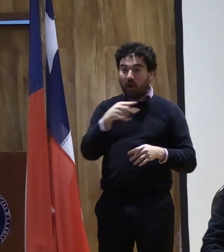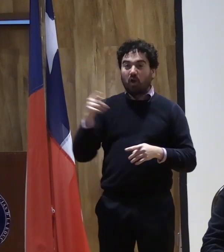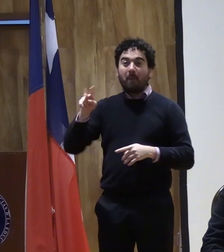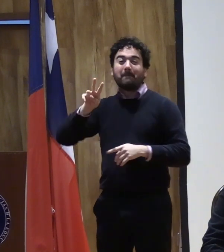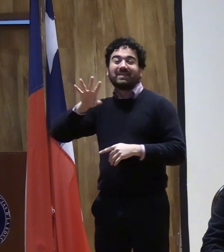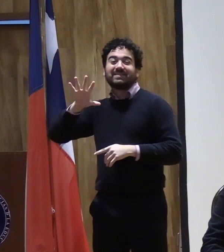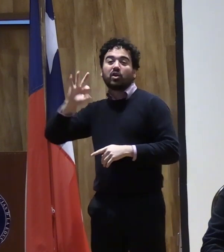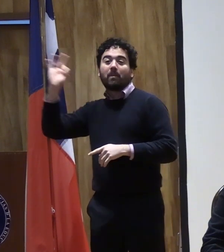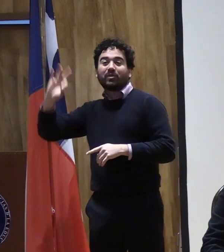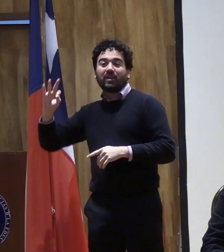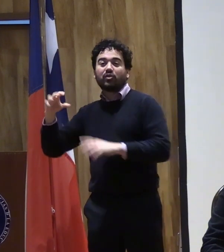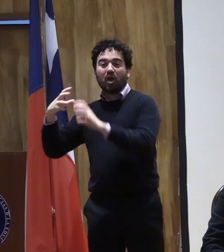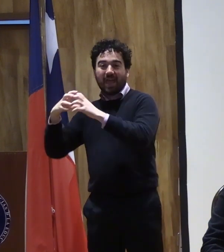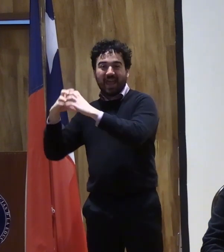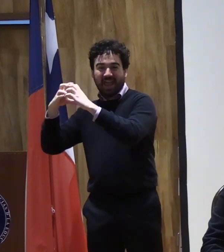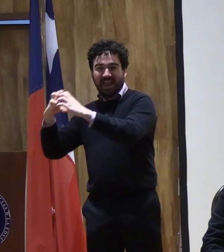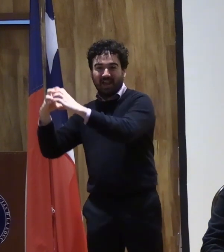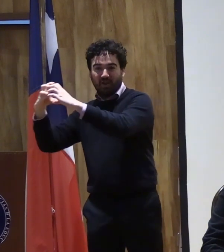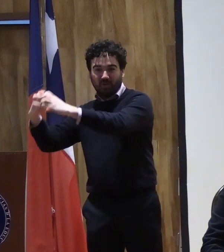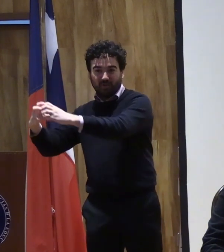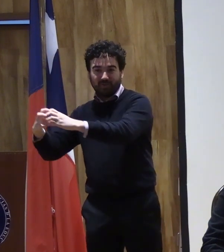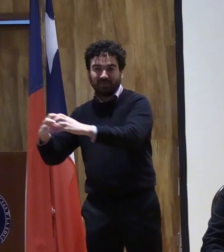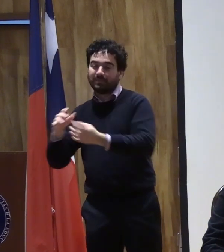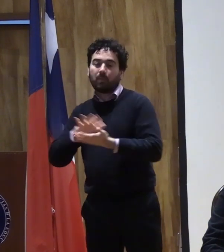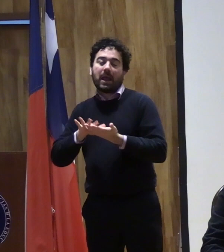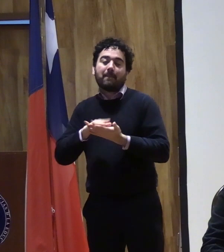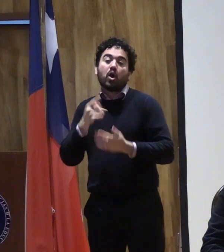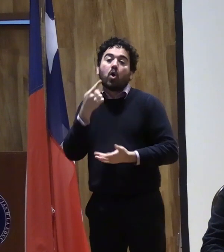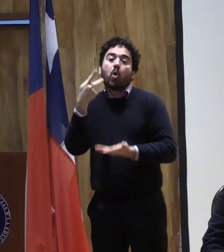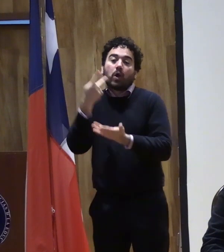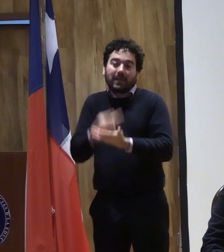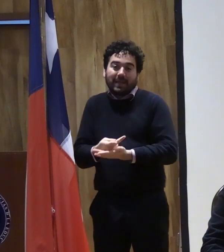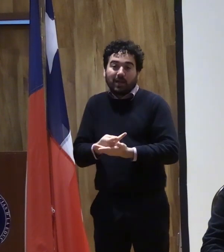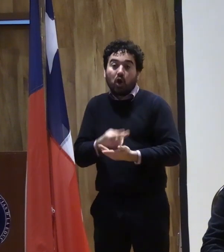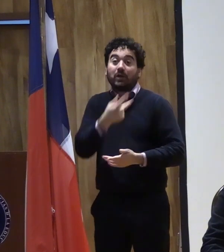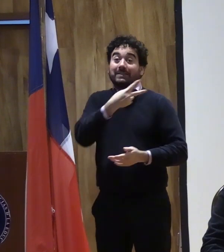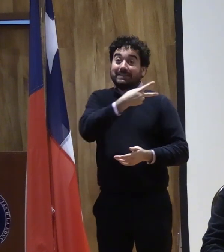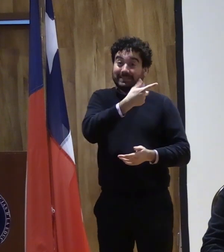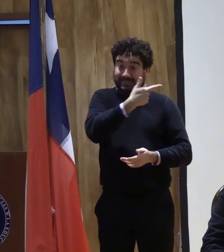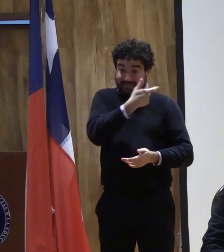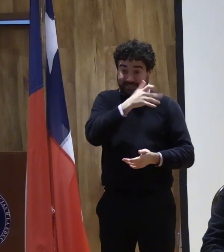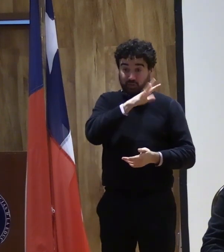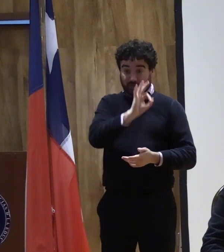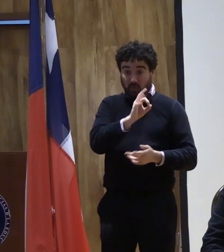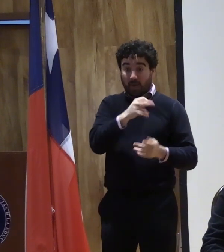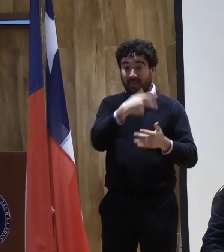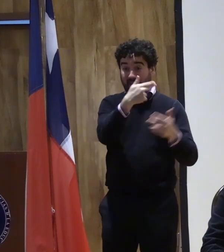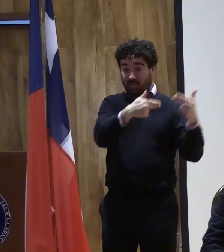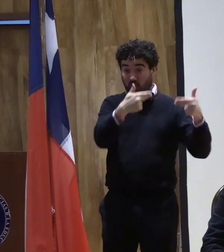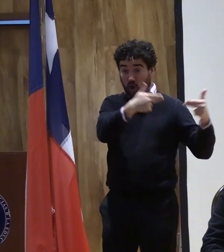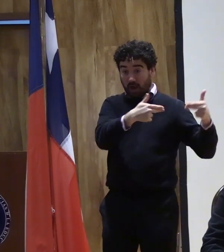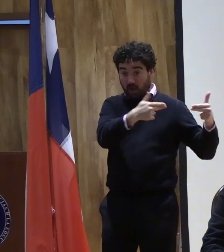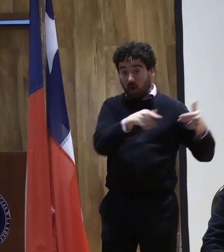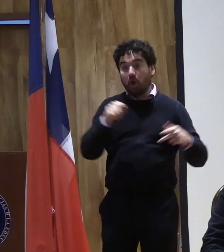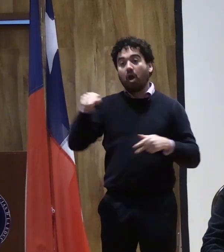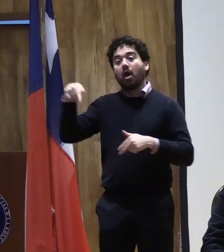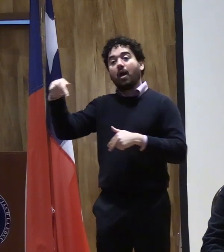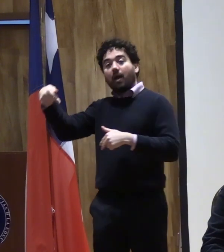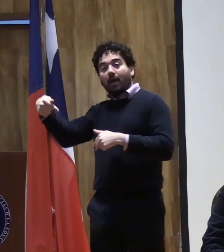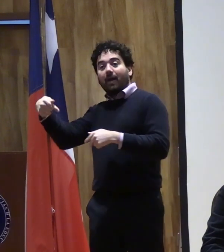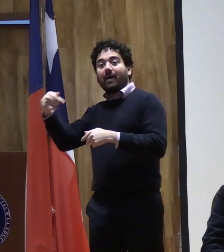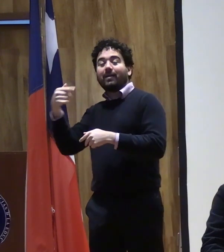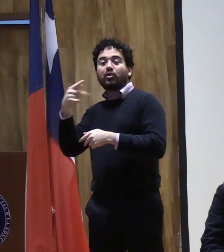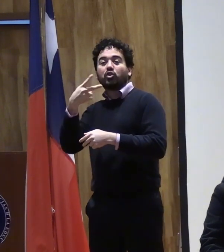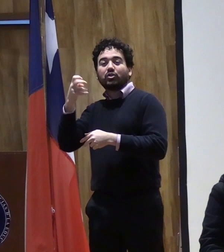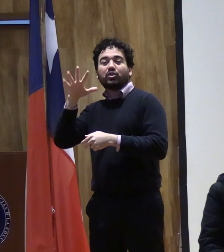primitivo, 750 gramos de hidrógeno, 250 gramos de helio y nada más. Entonces